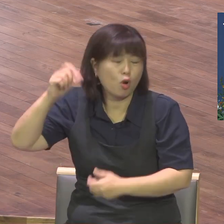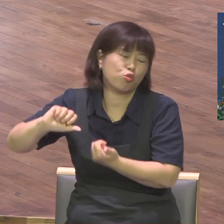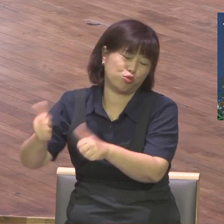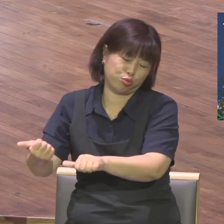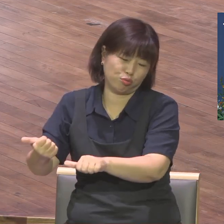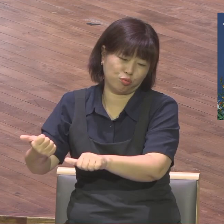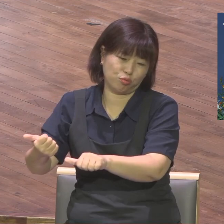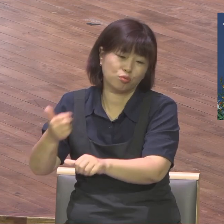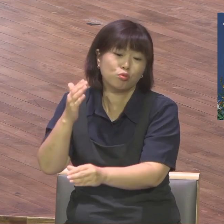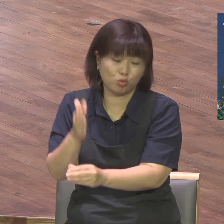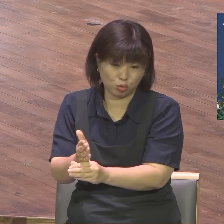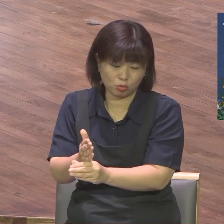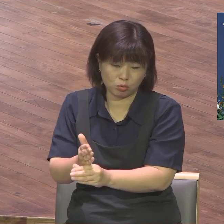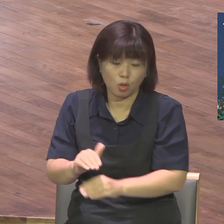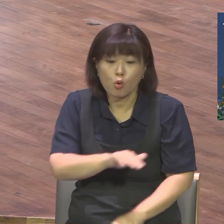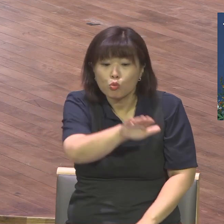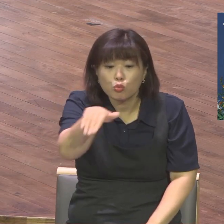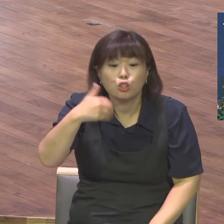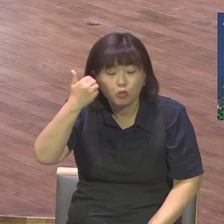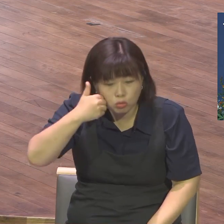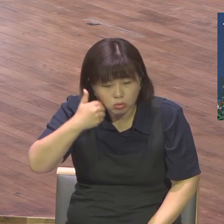구원의 플랫폼이 되어야 된다.